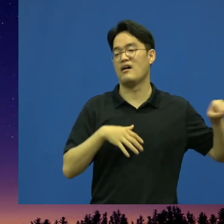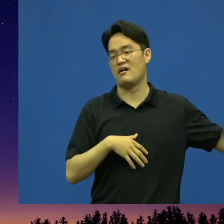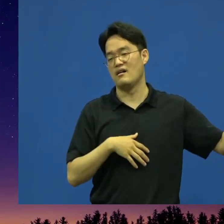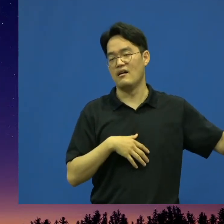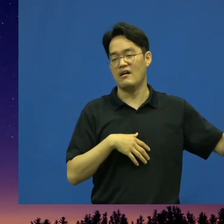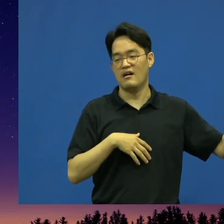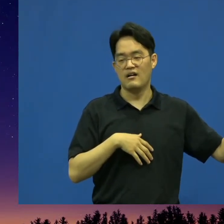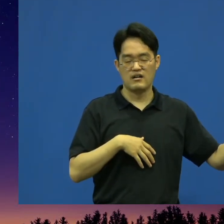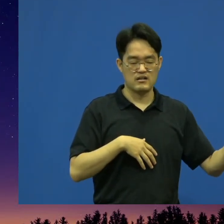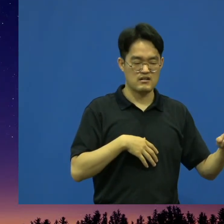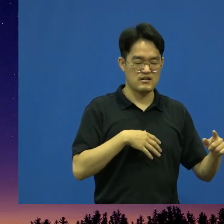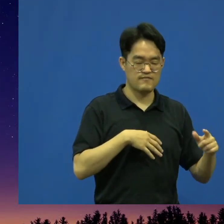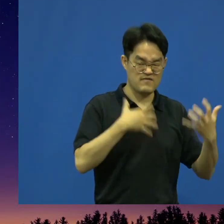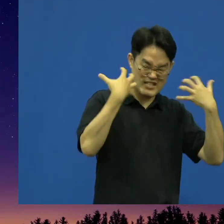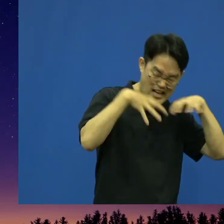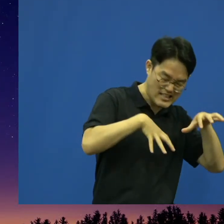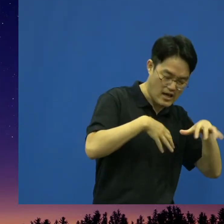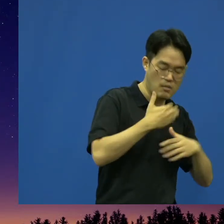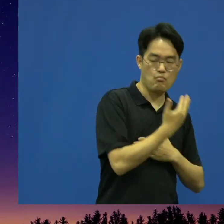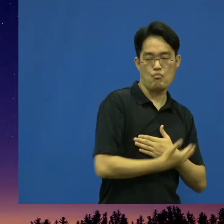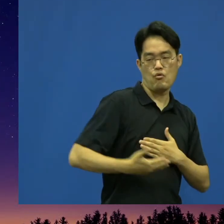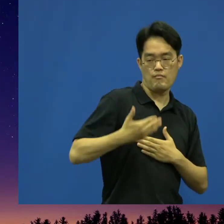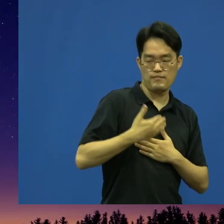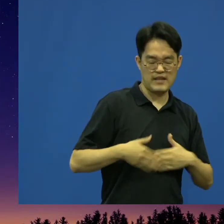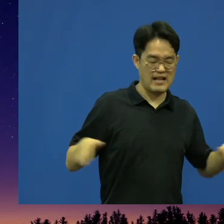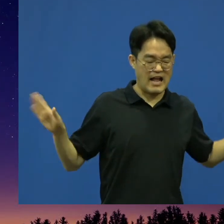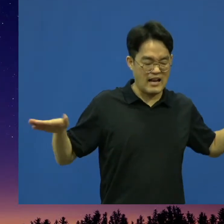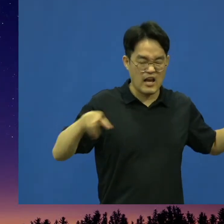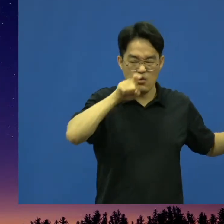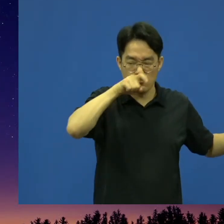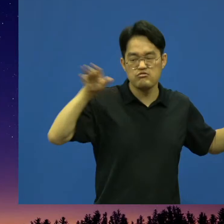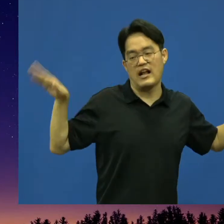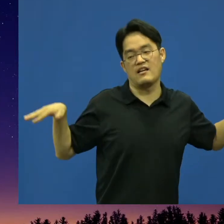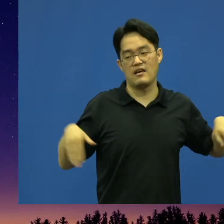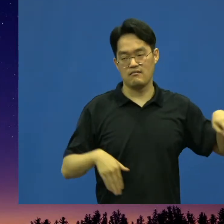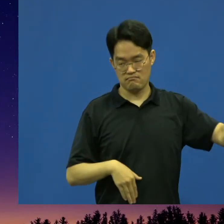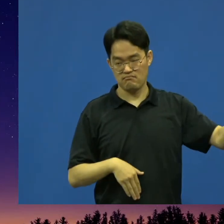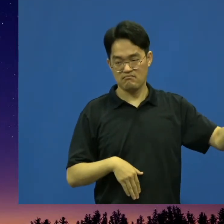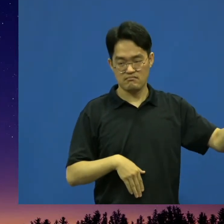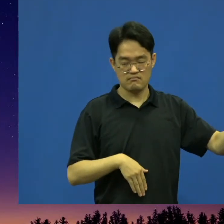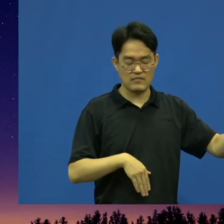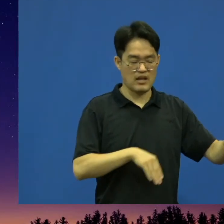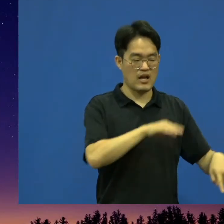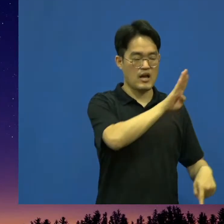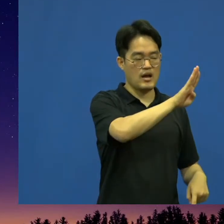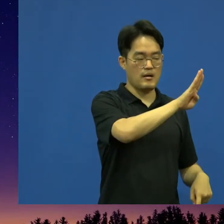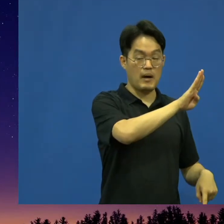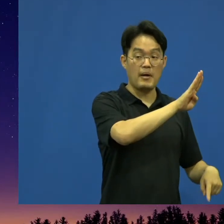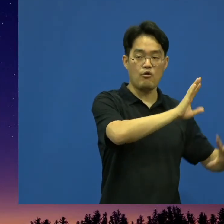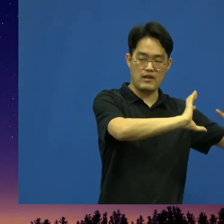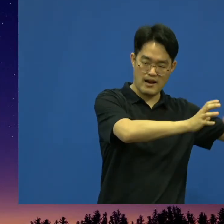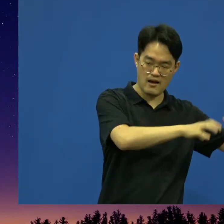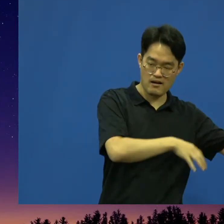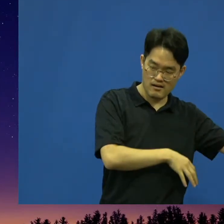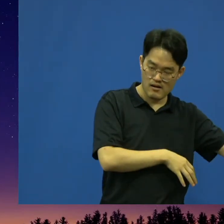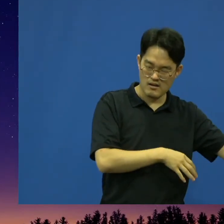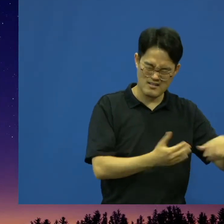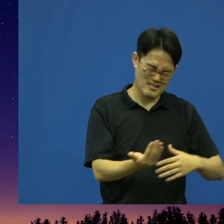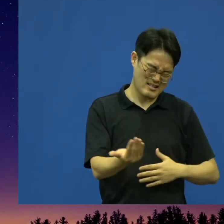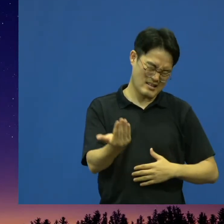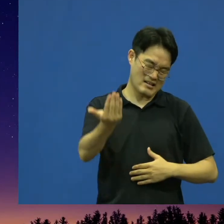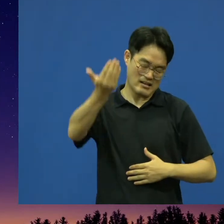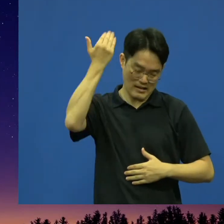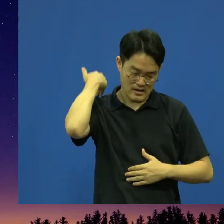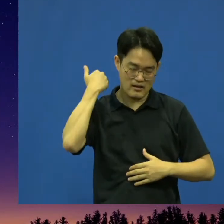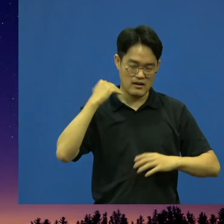바벨론 제국과 느부갓네살은 고대 제국과 왕 중에 가장